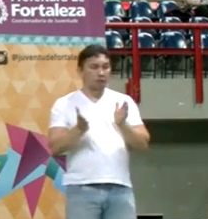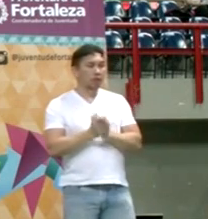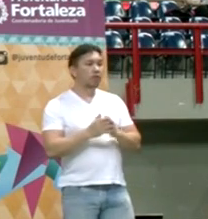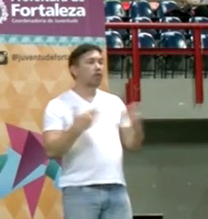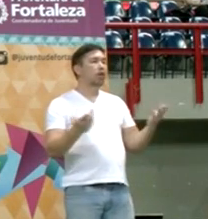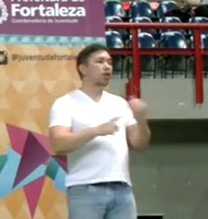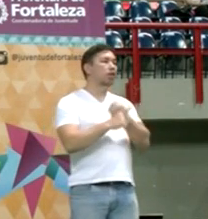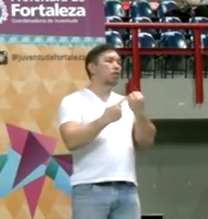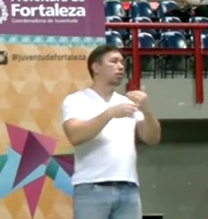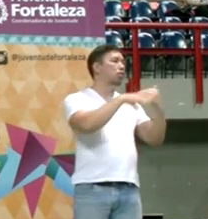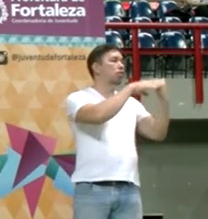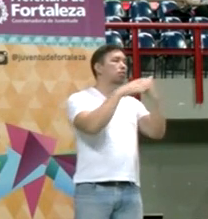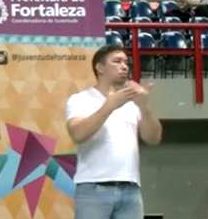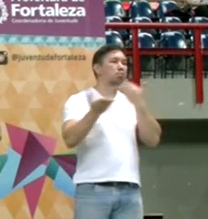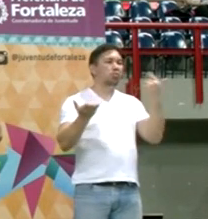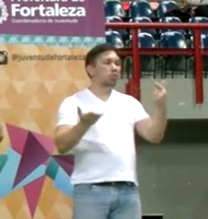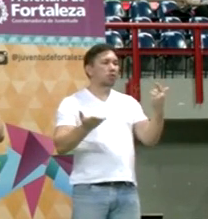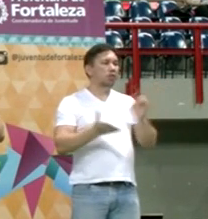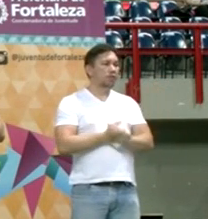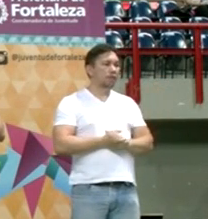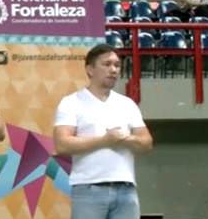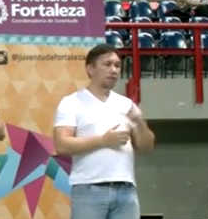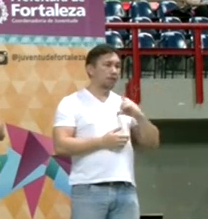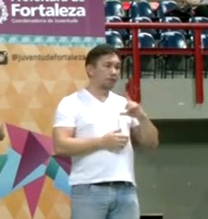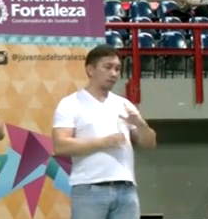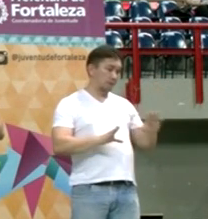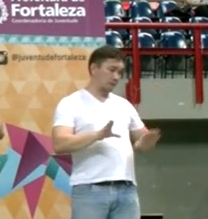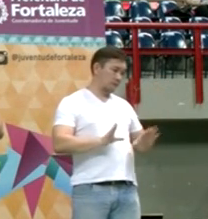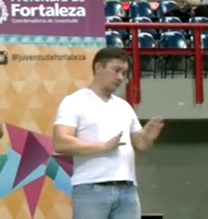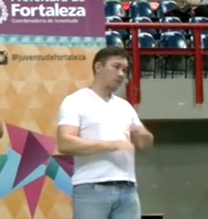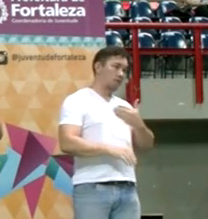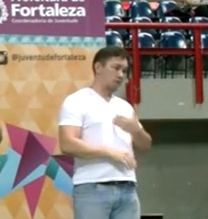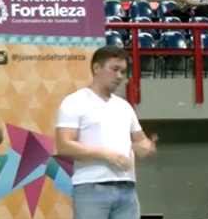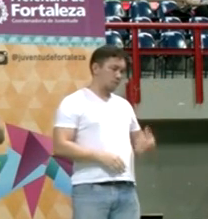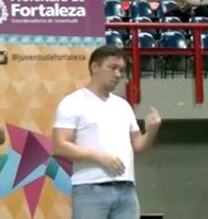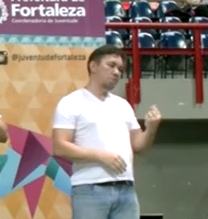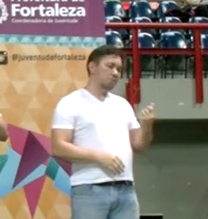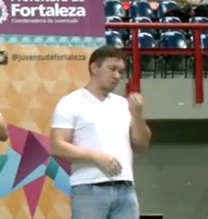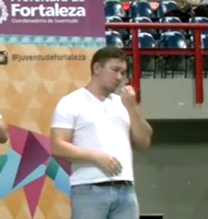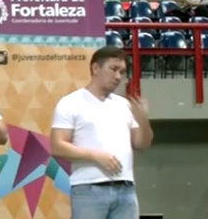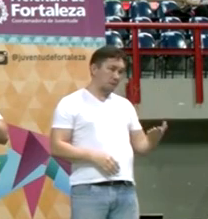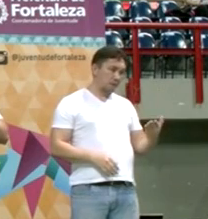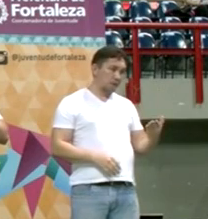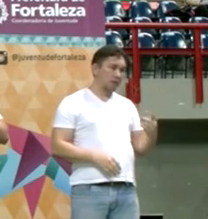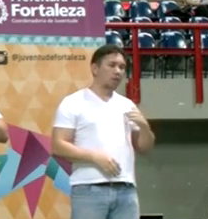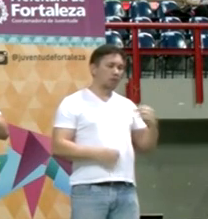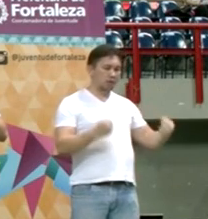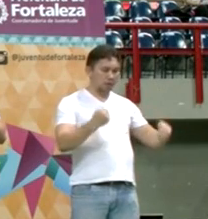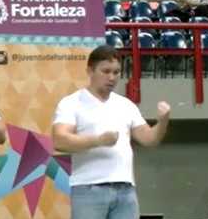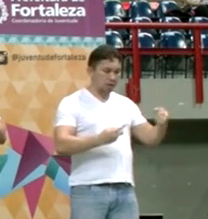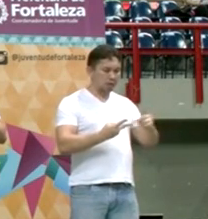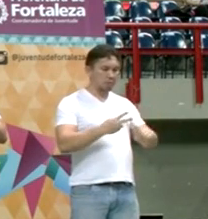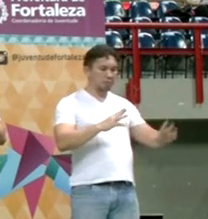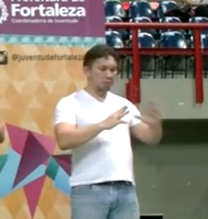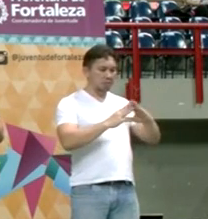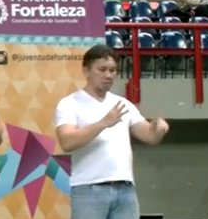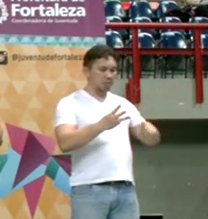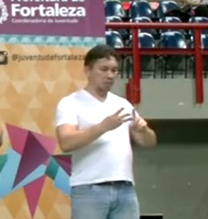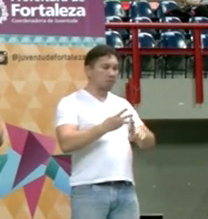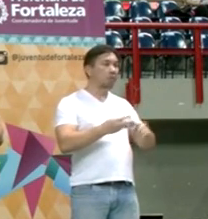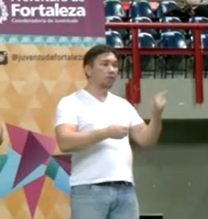é socialismo? Não é. Na União Soviética tinha funcionários do governo que ganhavam muito bem, tinham carro,